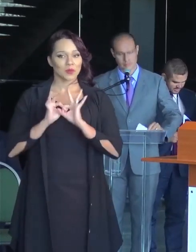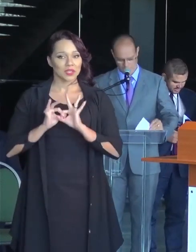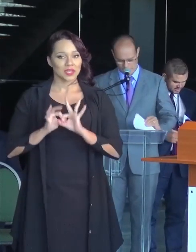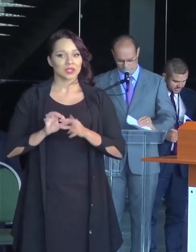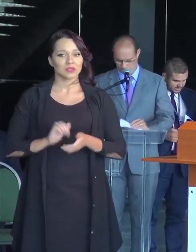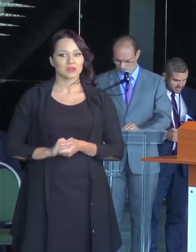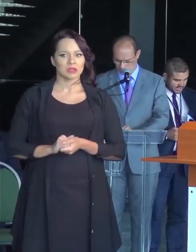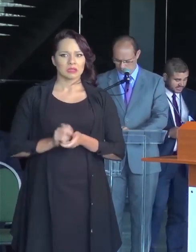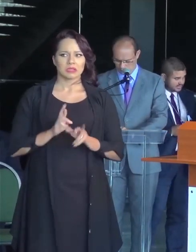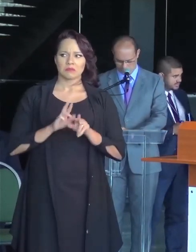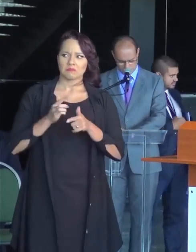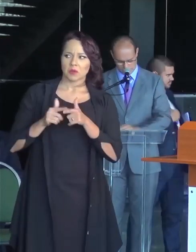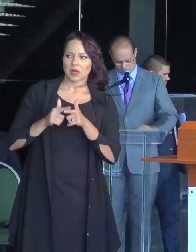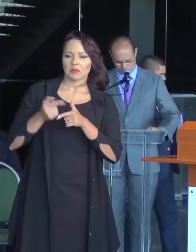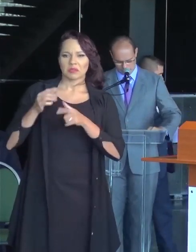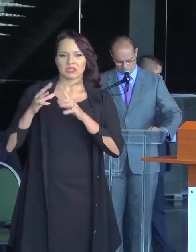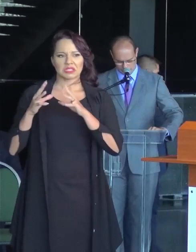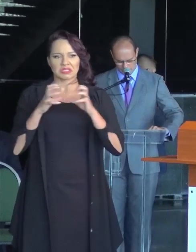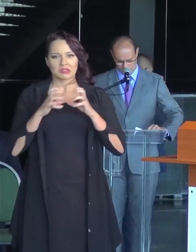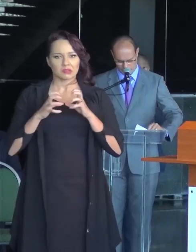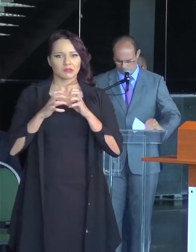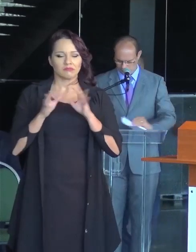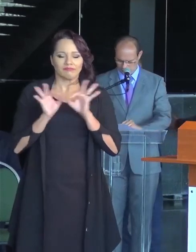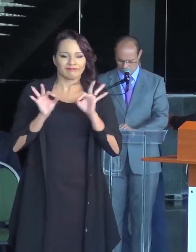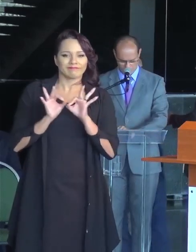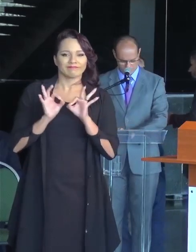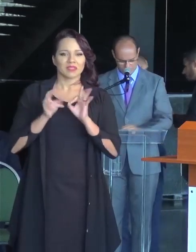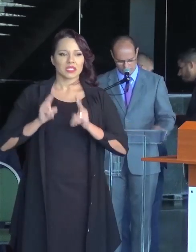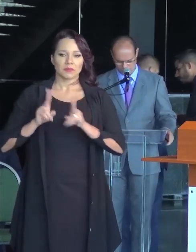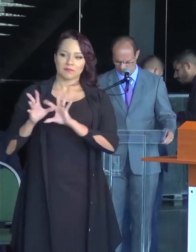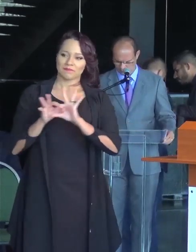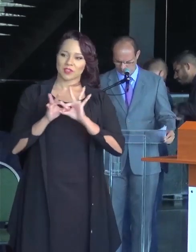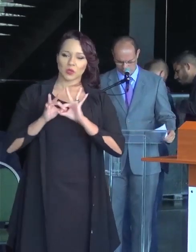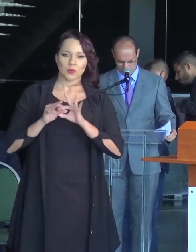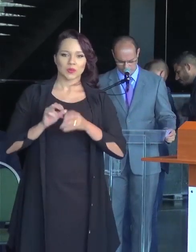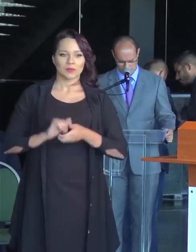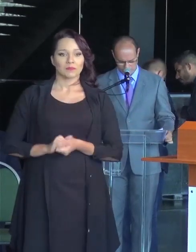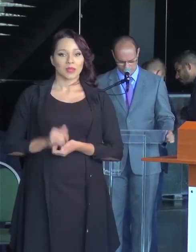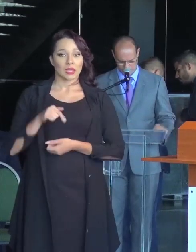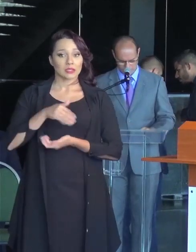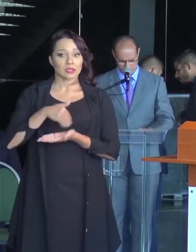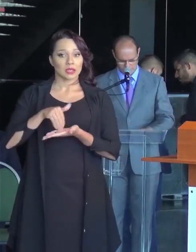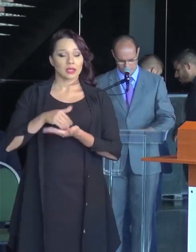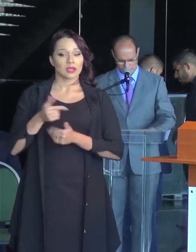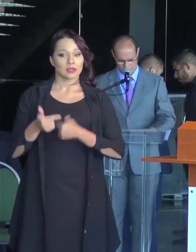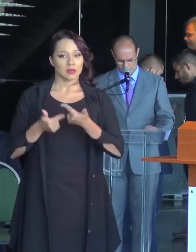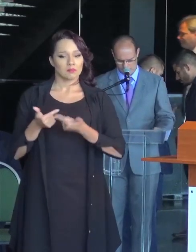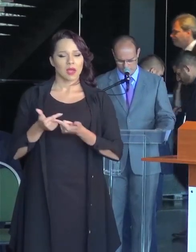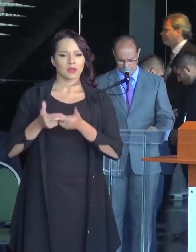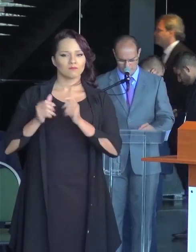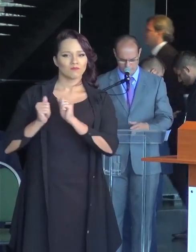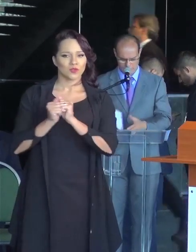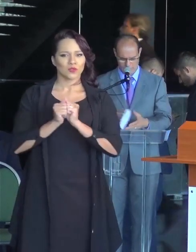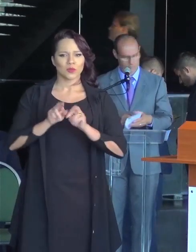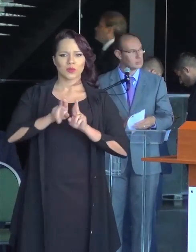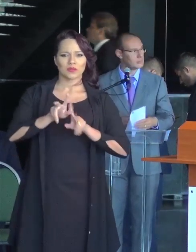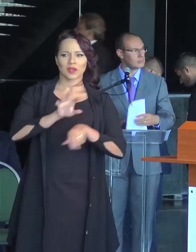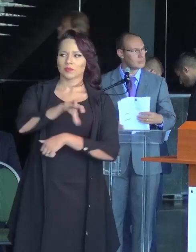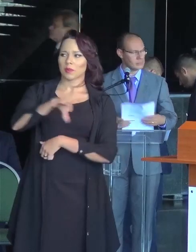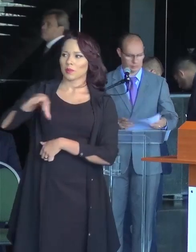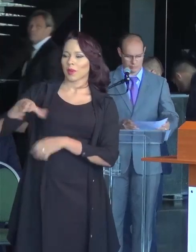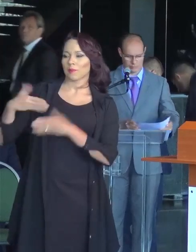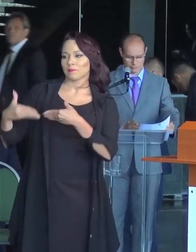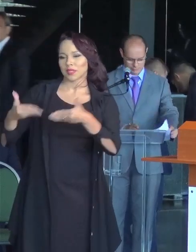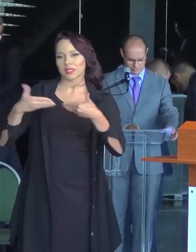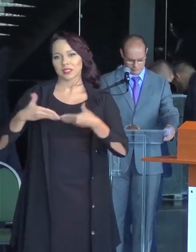sem divergências, na maioria das vezes estamos sempre juntos, e esta secretaria atua em conjunto com vários outros